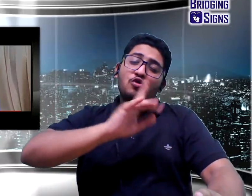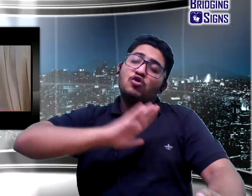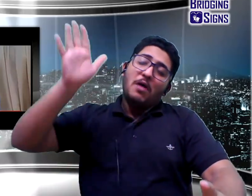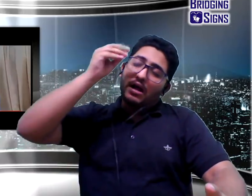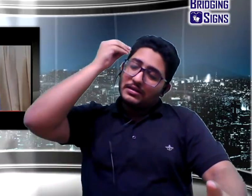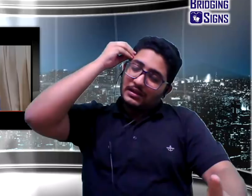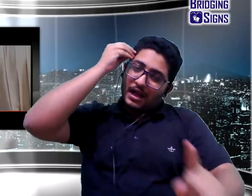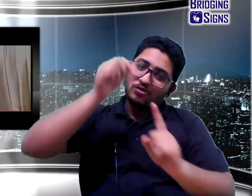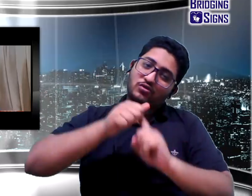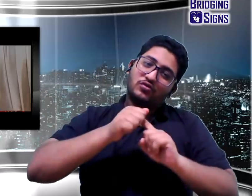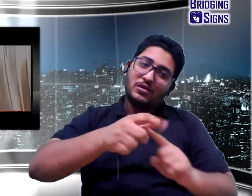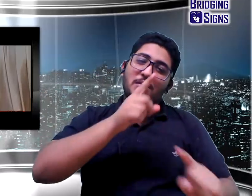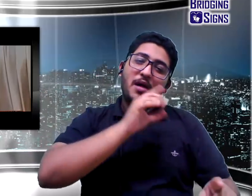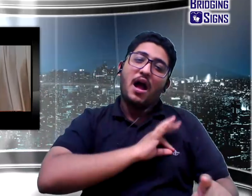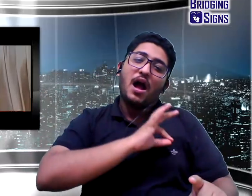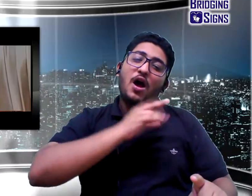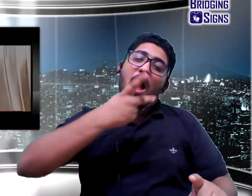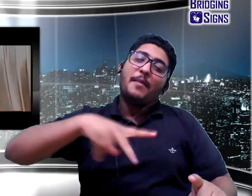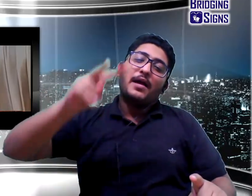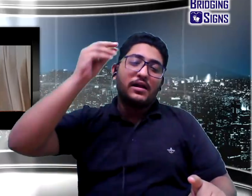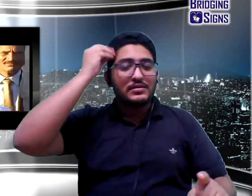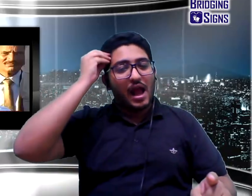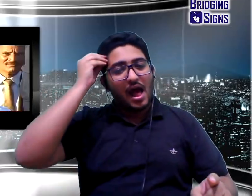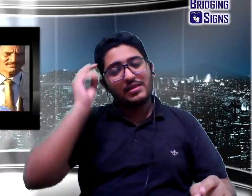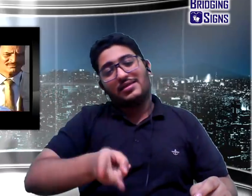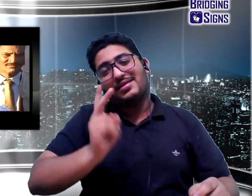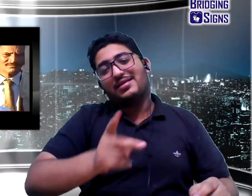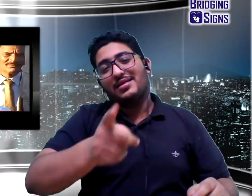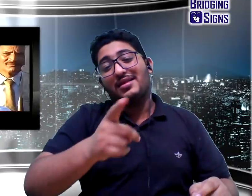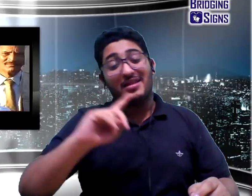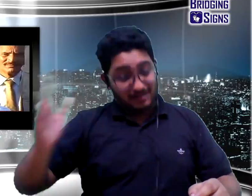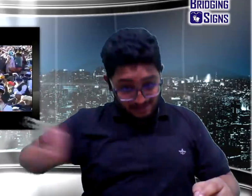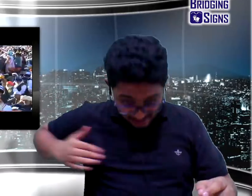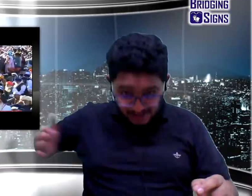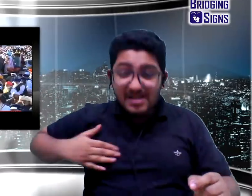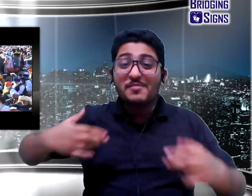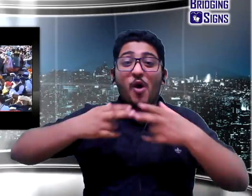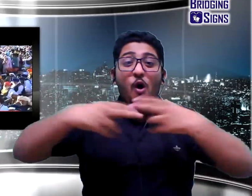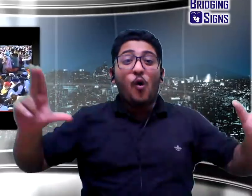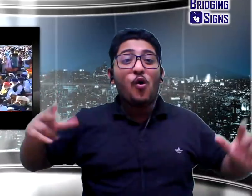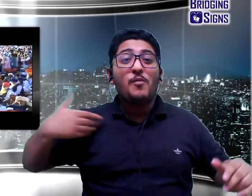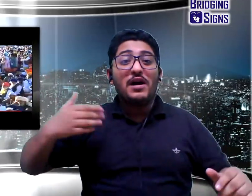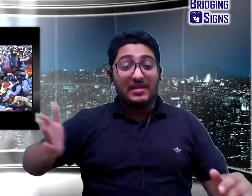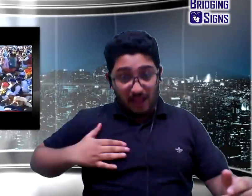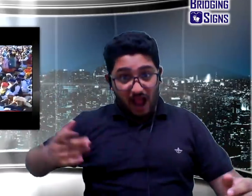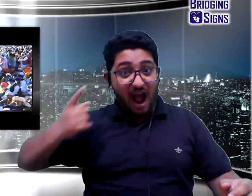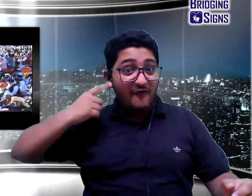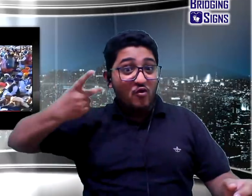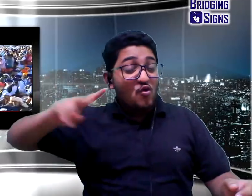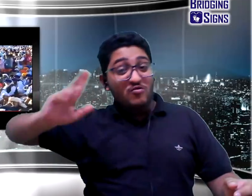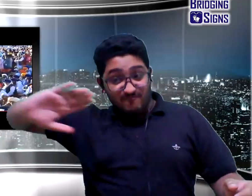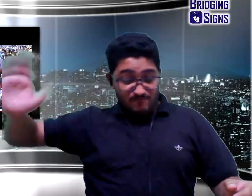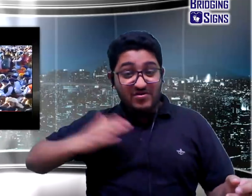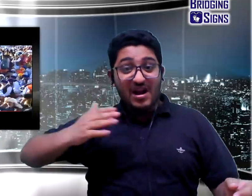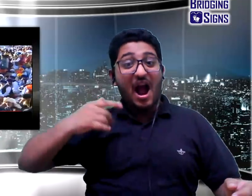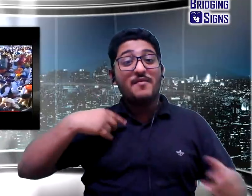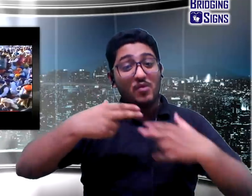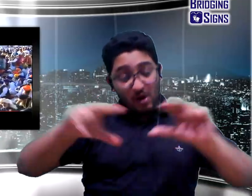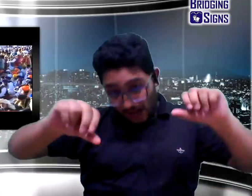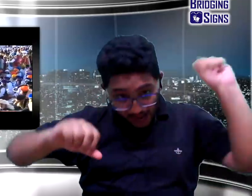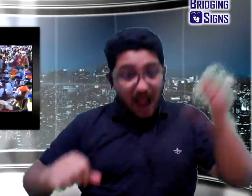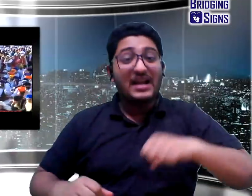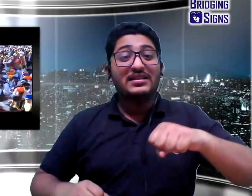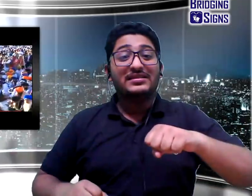ਸਕਦਾ। ਯਾਰੋ ਕੋਈ ਦਬਾ ਨਹੀਂ ਸਕਦਾ, ਕੋਈ ਮਿਟਾ ਨਹੀਂ ਸਕਦਾ। ਛਾਤੀ ਠੋਕ ਕੇ ਕਹਿੰਦਾ ਸਿੱਧੂ, ਛਾਤੀ ਠੋਕ ਕੇ ਕਹਿੰਦਾ ਸਿੱਧੂ